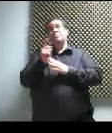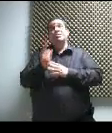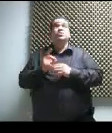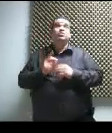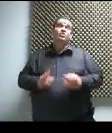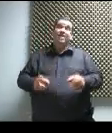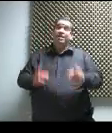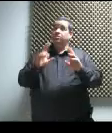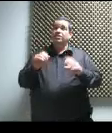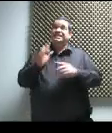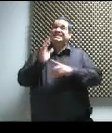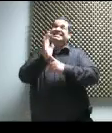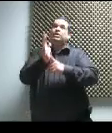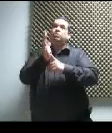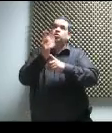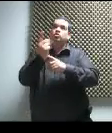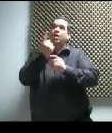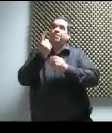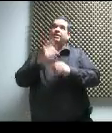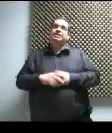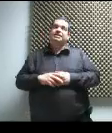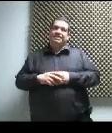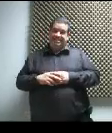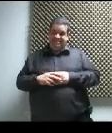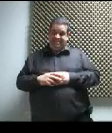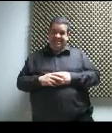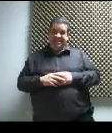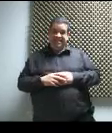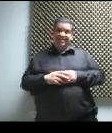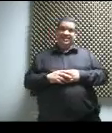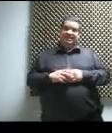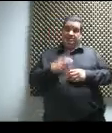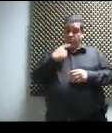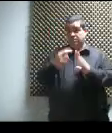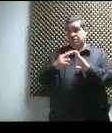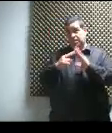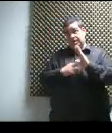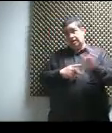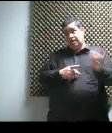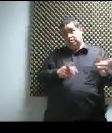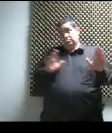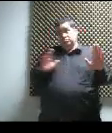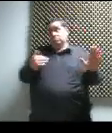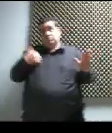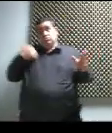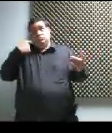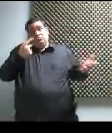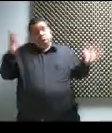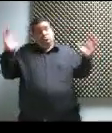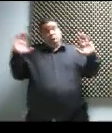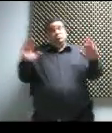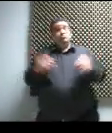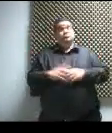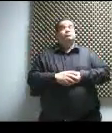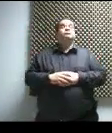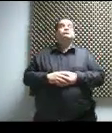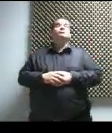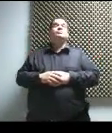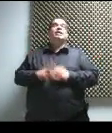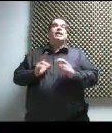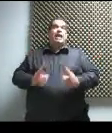quedas fuera. Sí. No, un duro de cinco minutos para abajo. Sí. Según las reglas. Sí, bueno. No, yo digo... Pero mira,